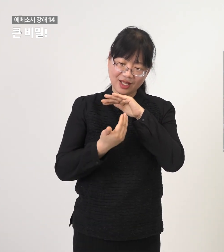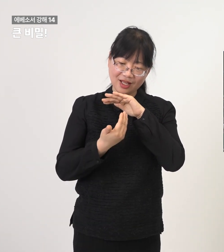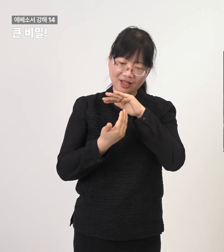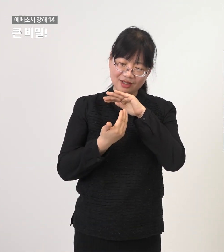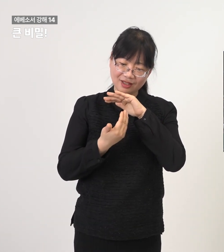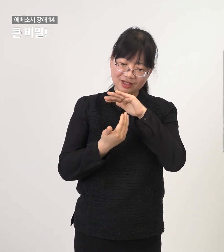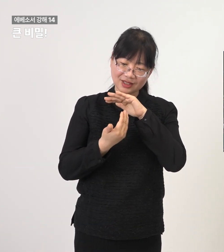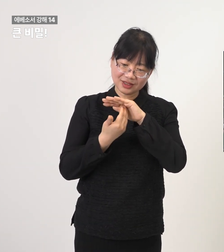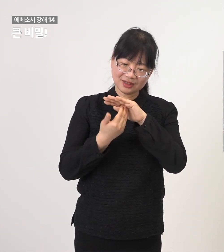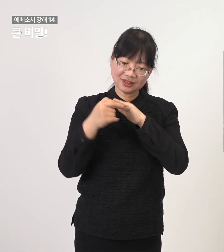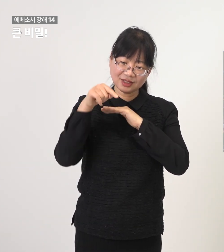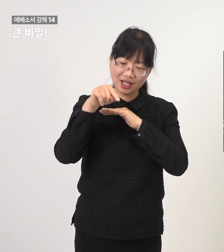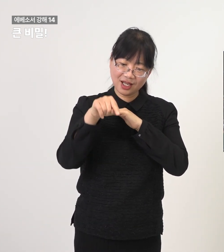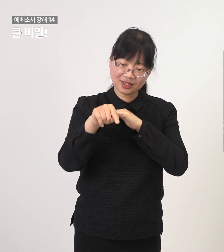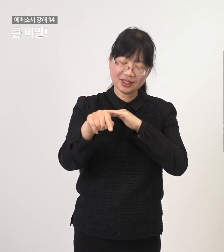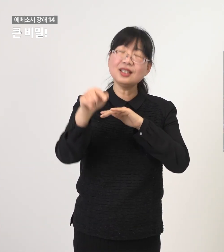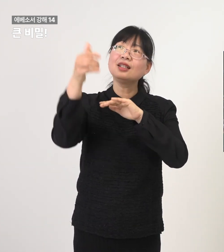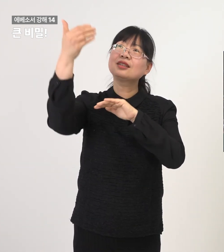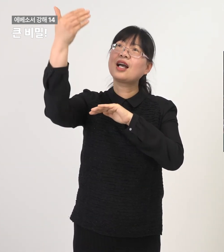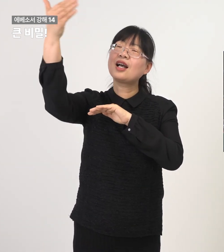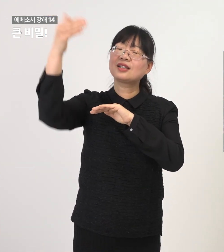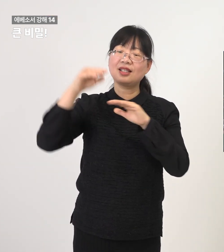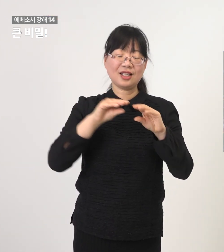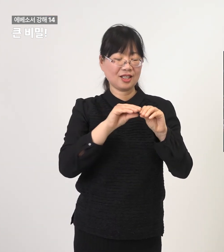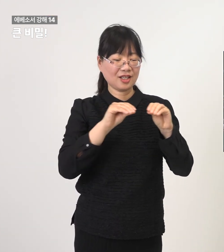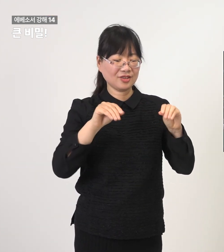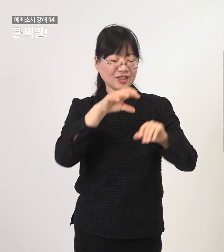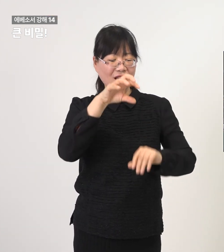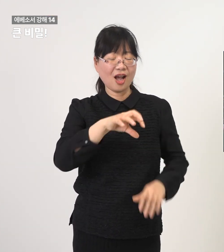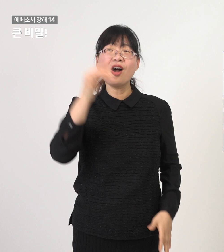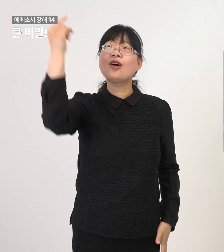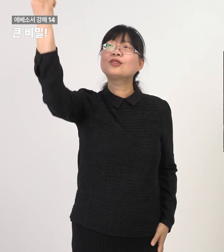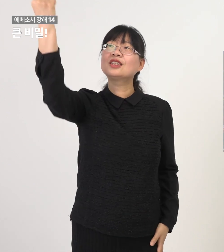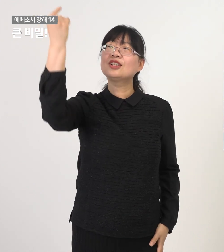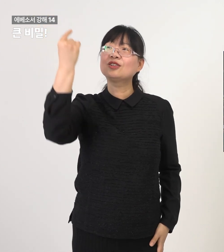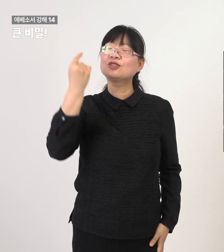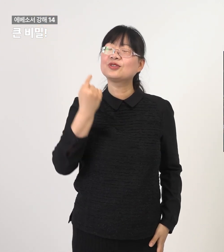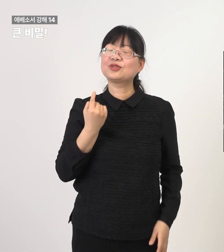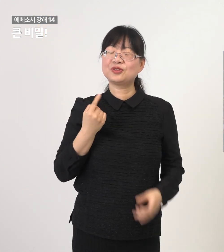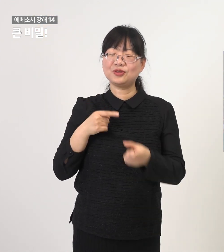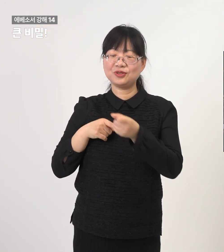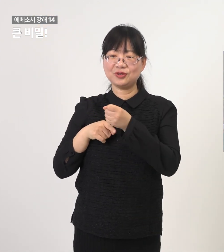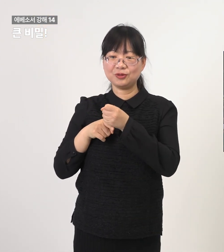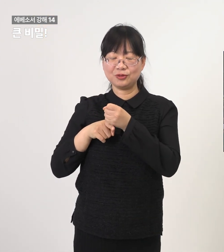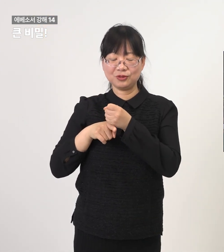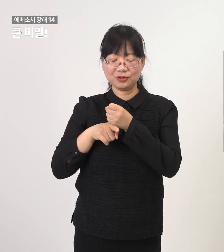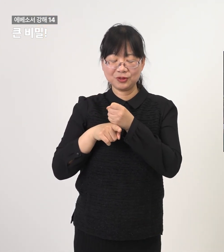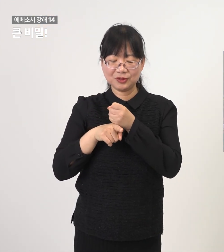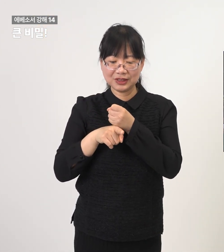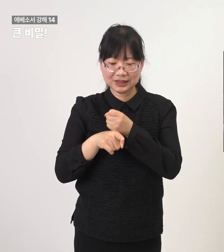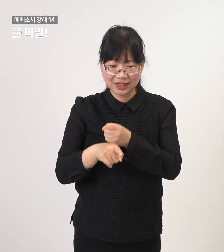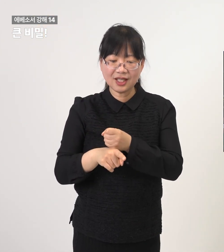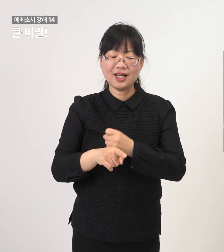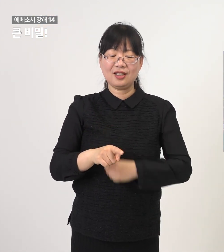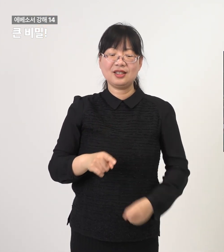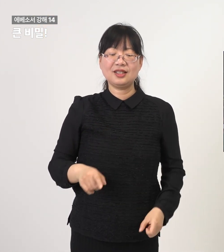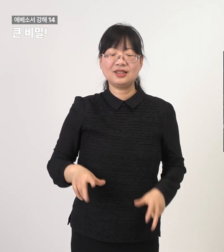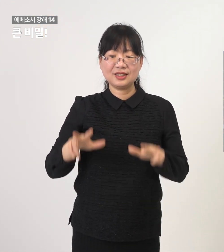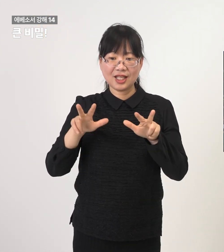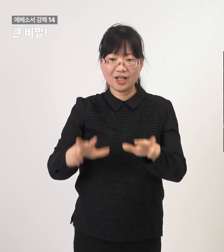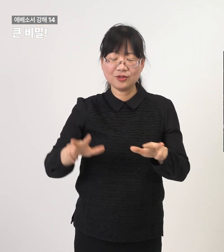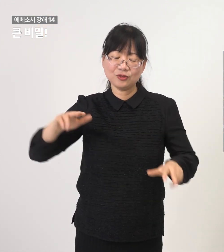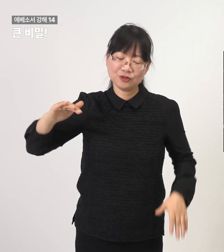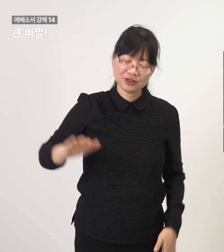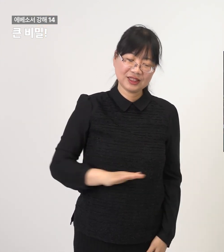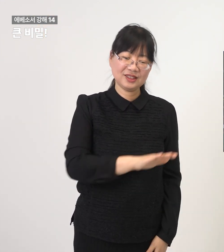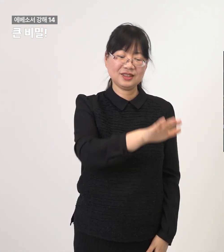이루셨네 그가 이 땅에 오신 이유 이제 우리에게